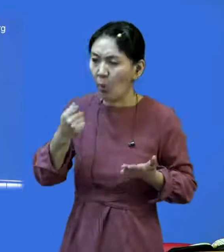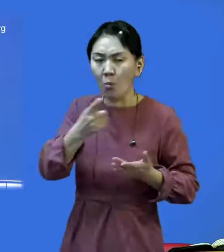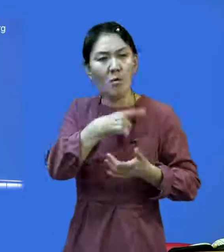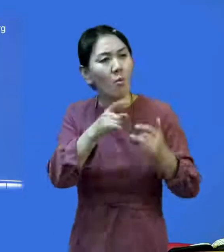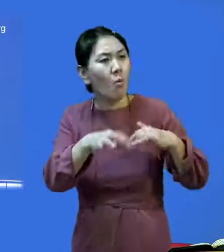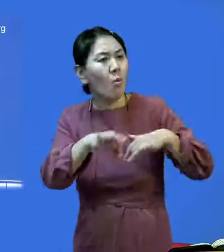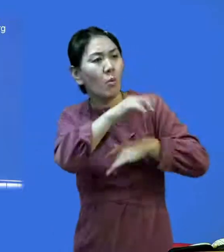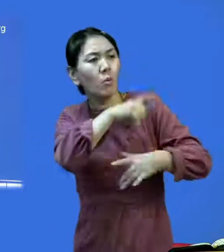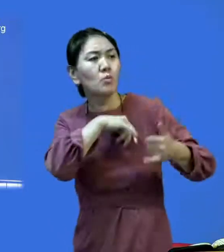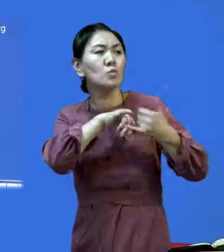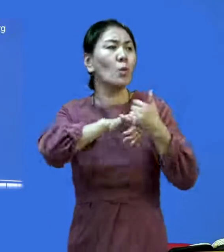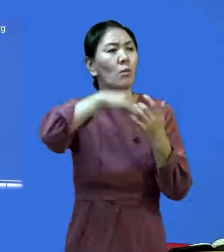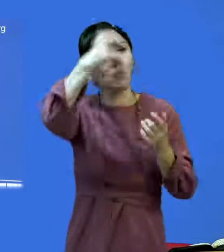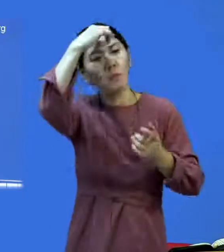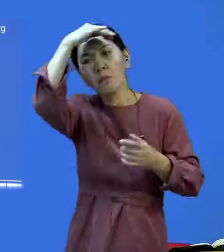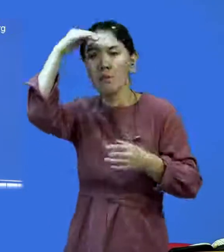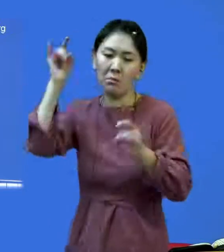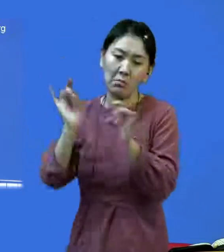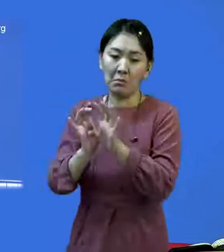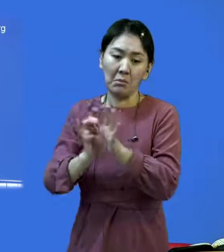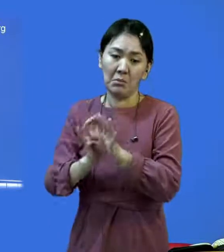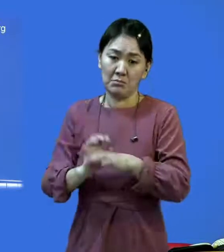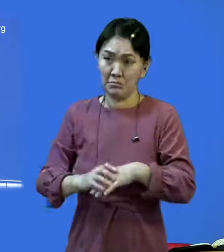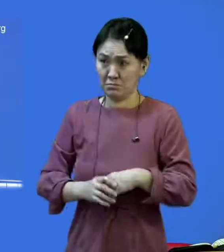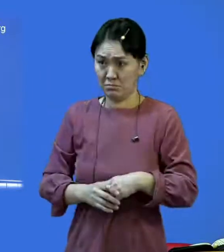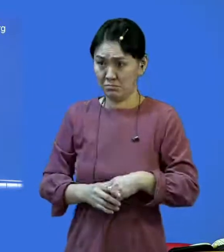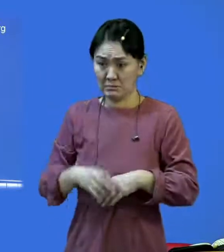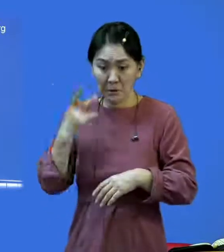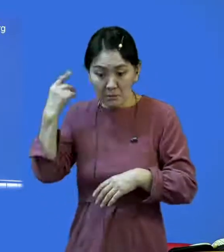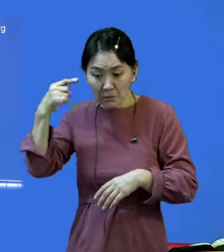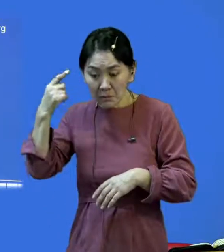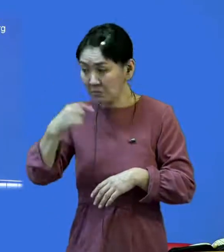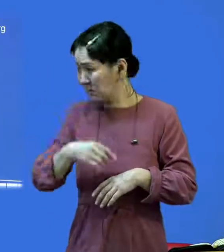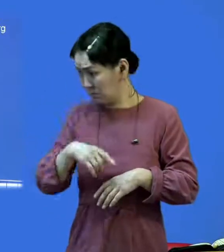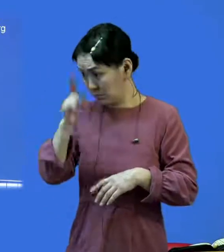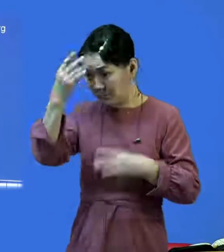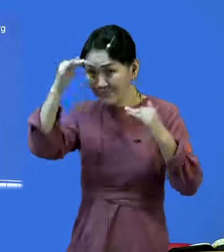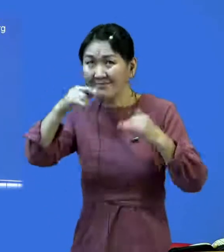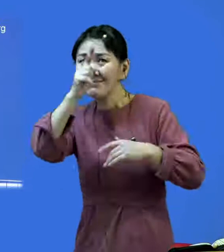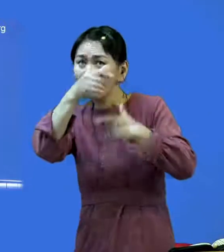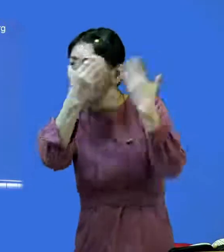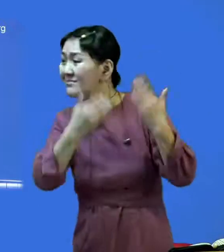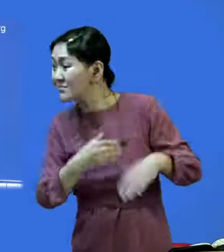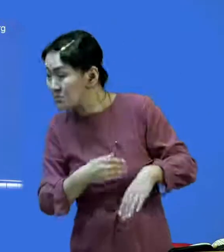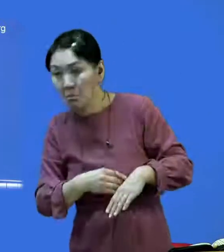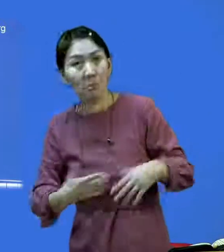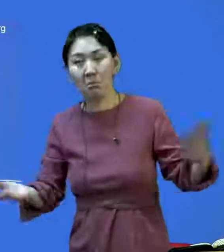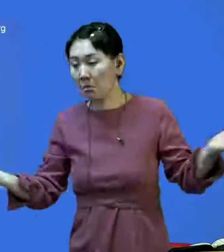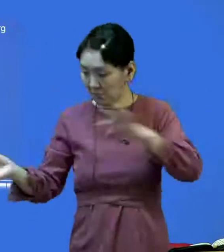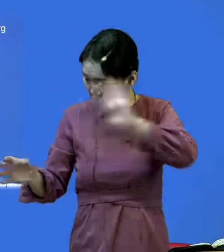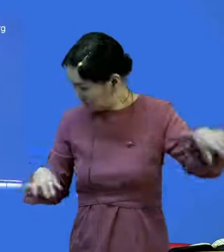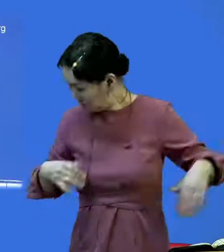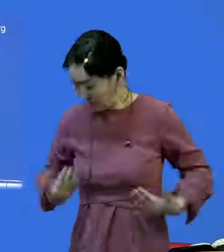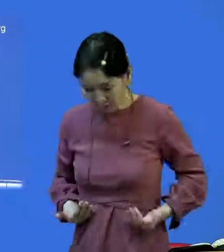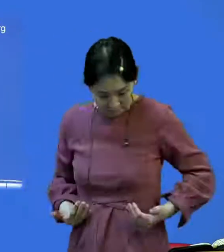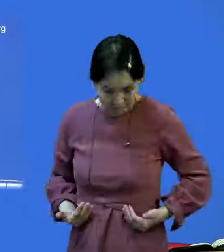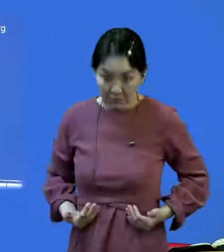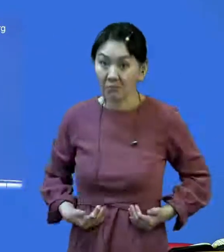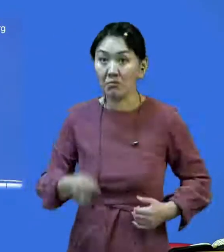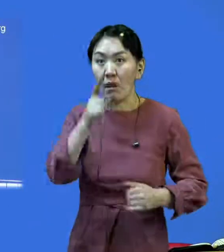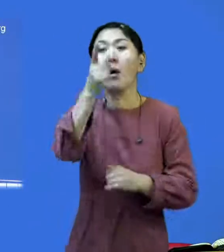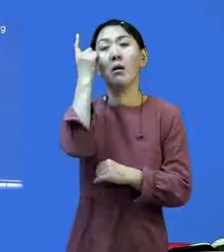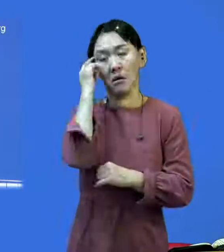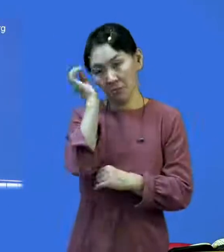хийх вэ, суух вэ гэл унтс эрхтэл тийм бодож байна. Тийм бурхны хаанчлал зөвхт байдлыг бол мартаж гисэн. Яг хөө байж ах юм бол